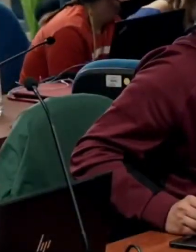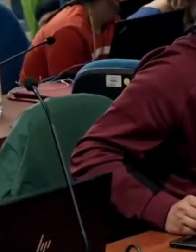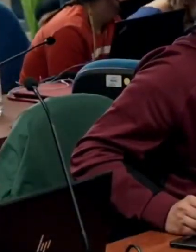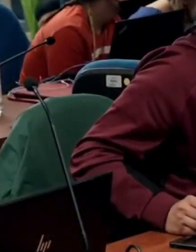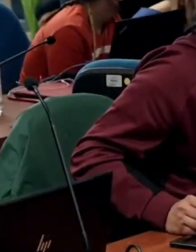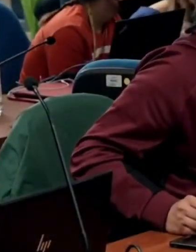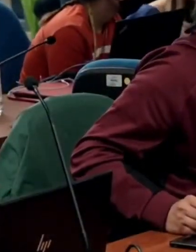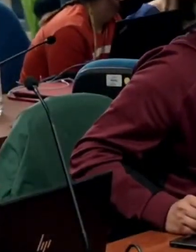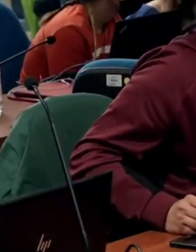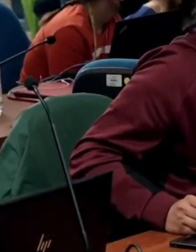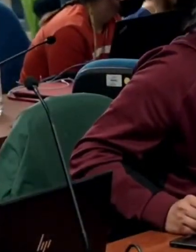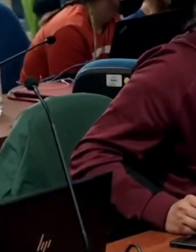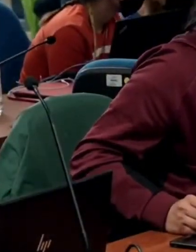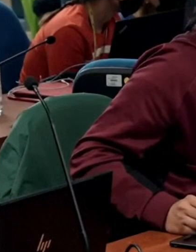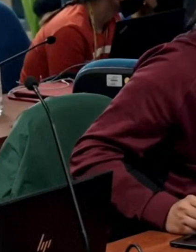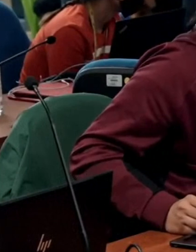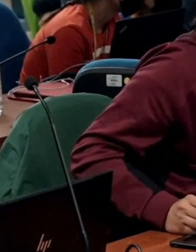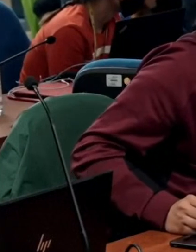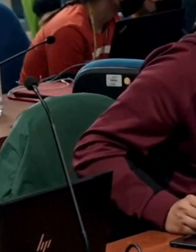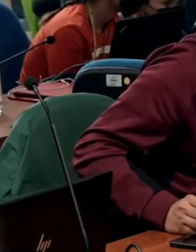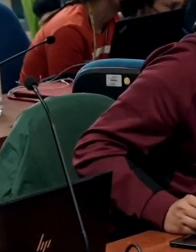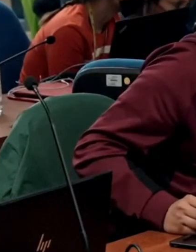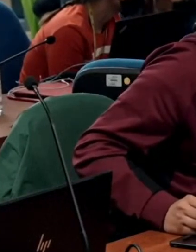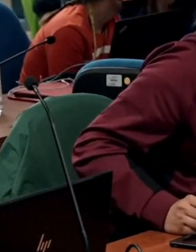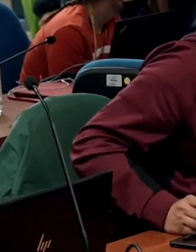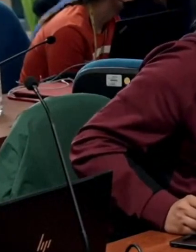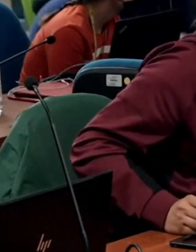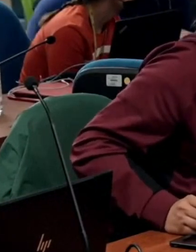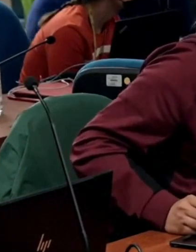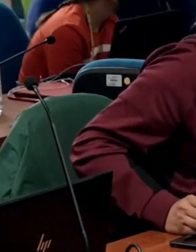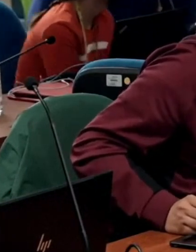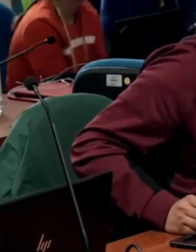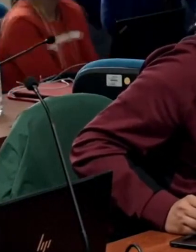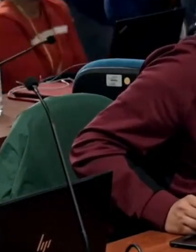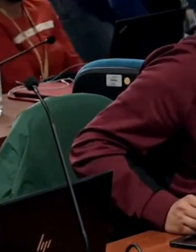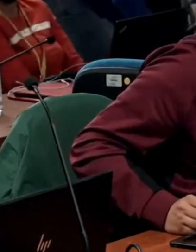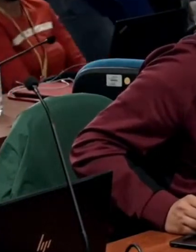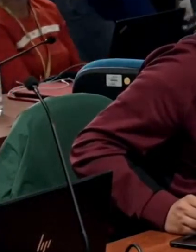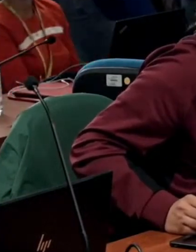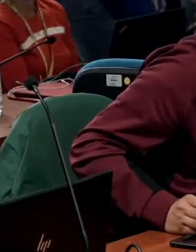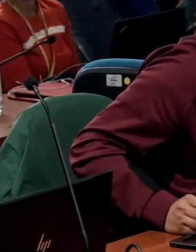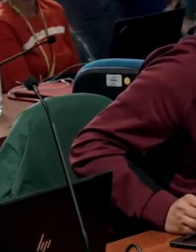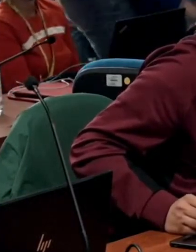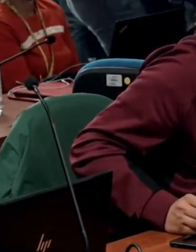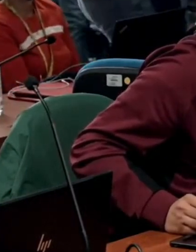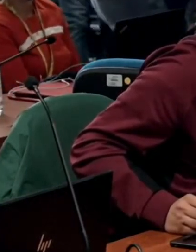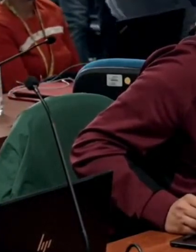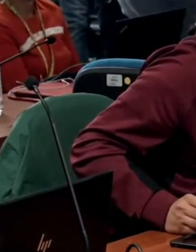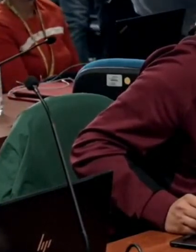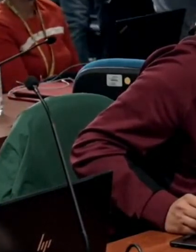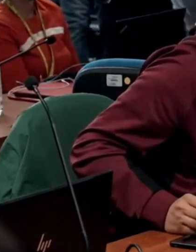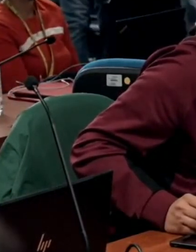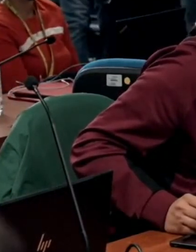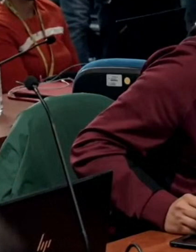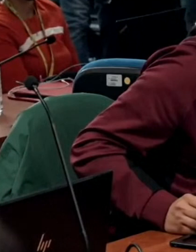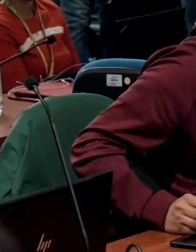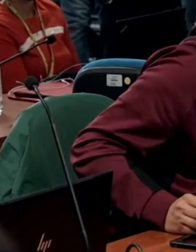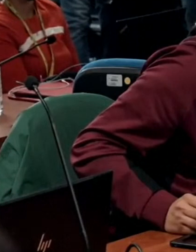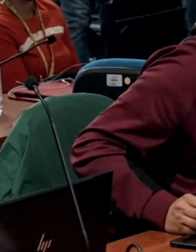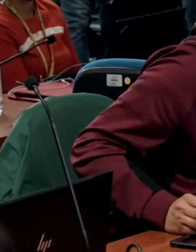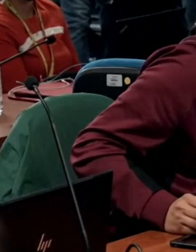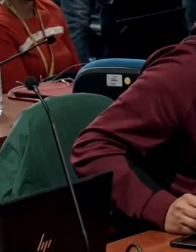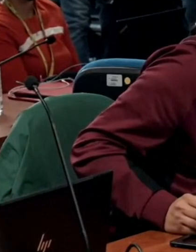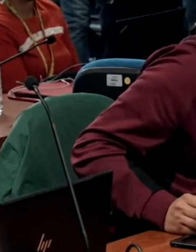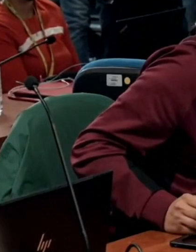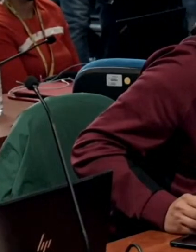indican que ya empezaron el recorrido de las líneas y la evaluación del sistema. Quería tener el detalle más bien de las líneas de distribución en el área sur, si